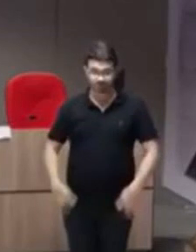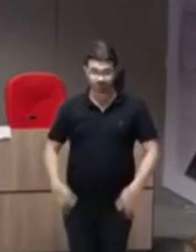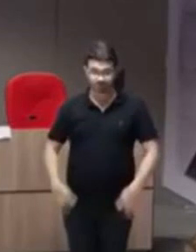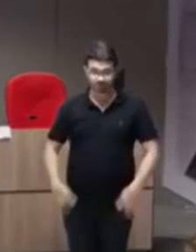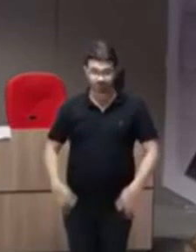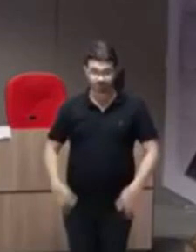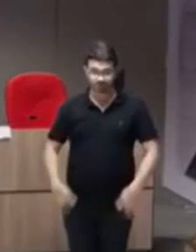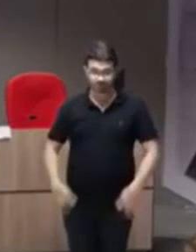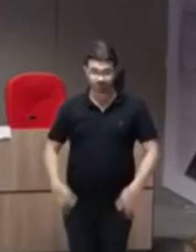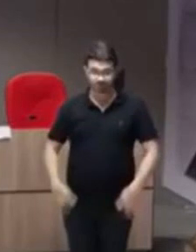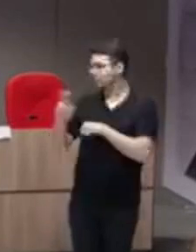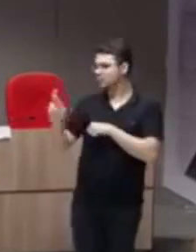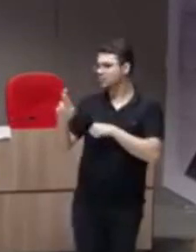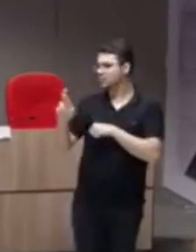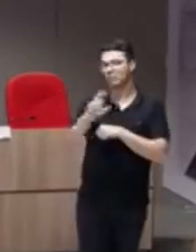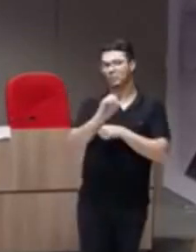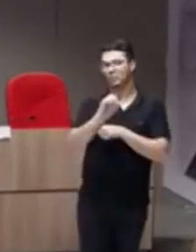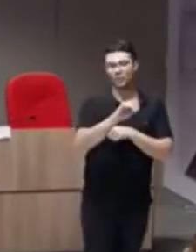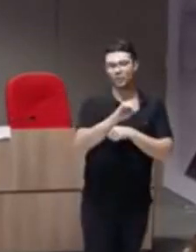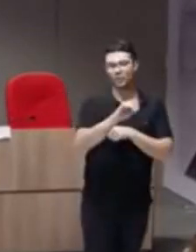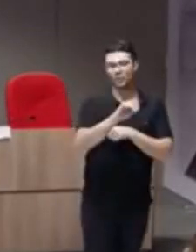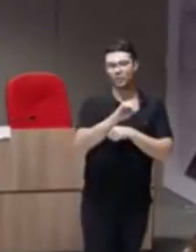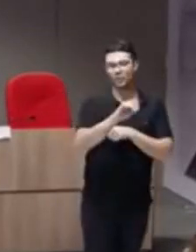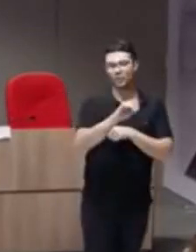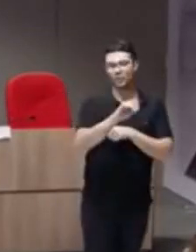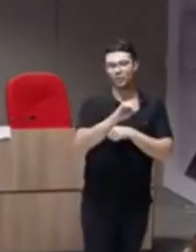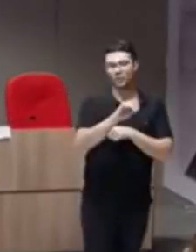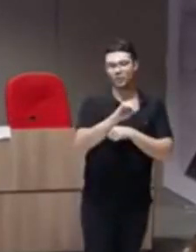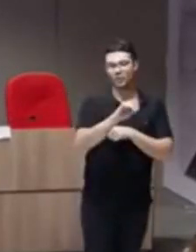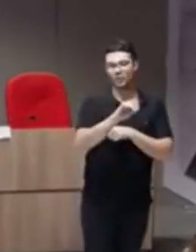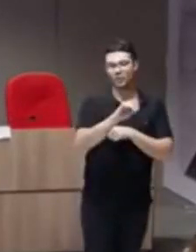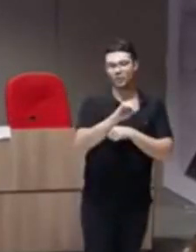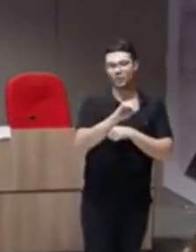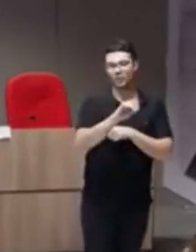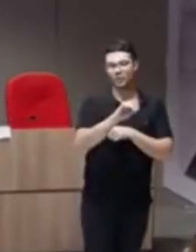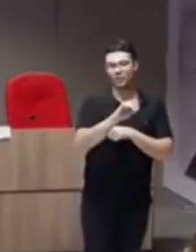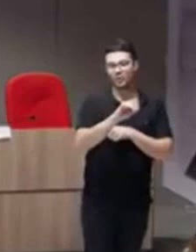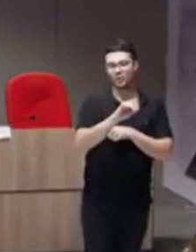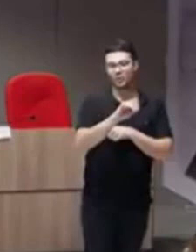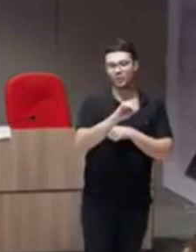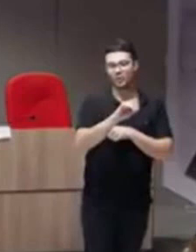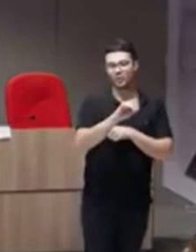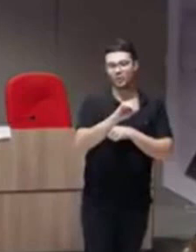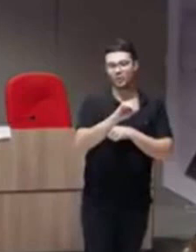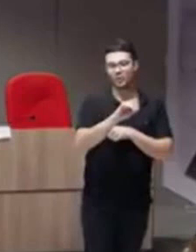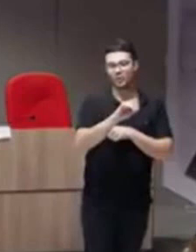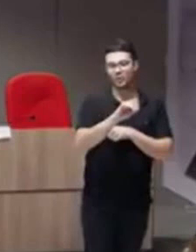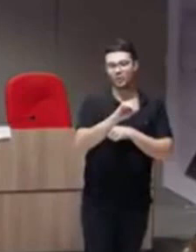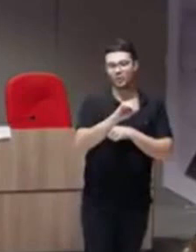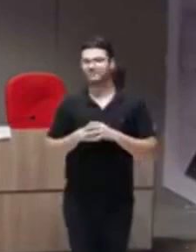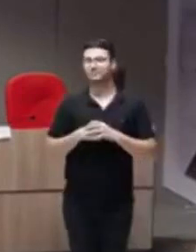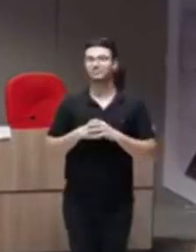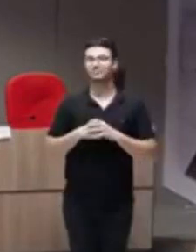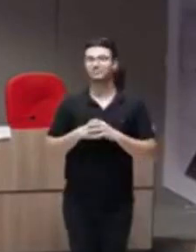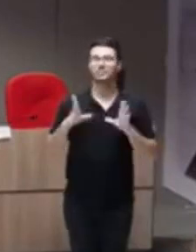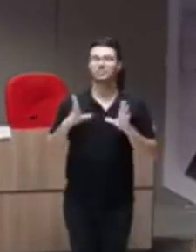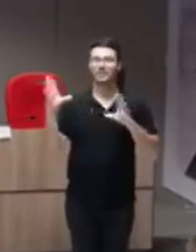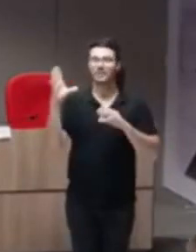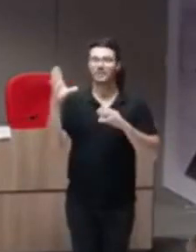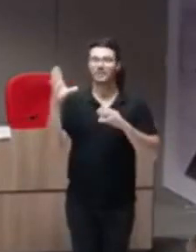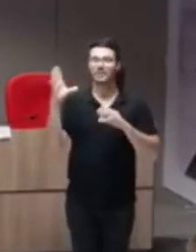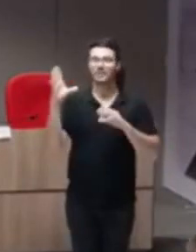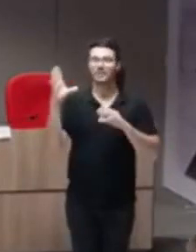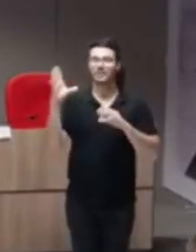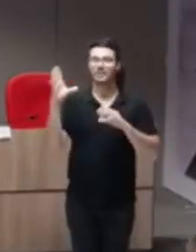Dr. Rogério para continuarmos nosso trabalho. Super rapidinho para continuar, pra abrir a possibilidade